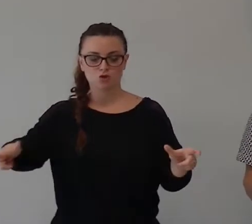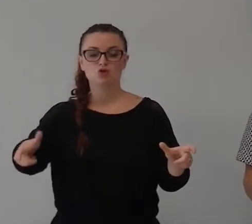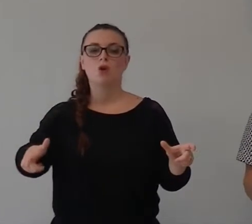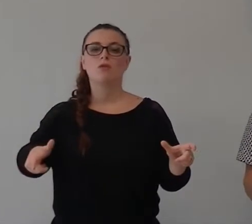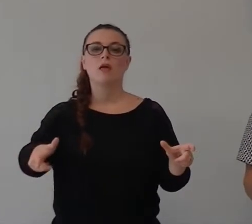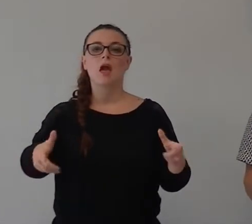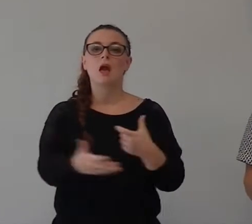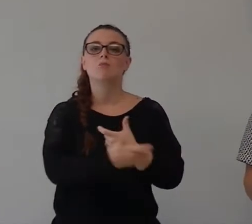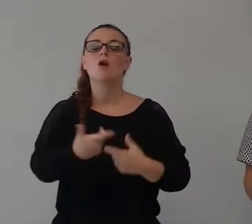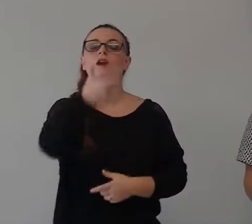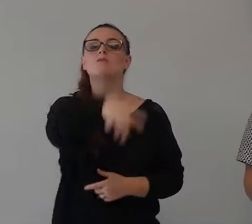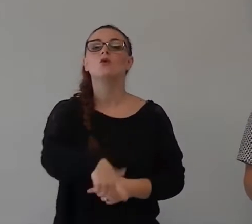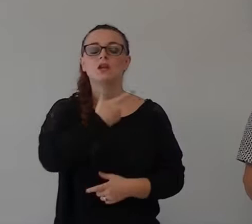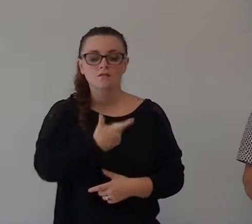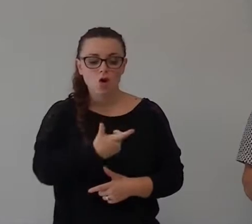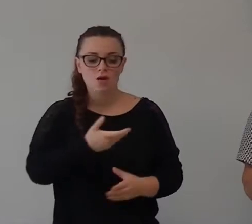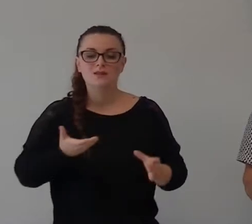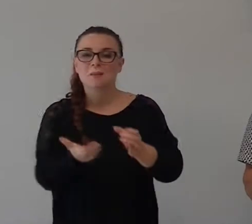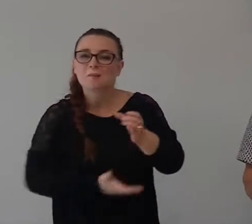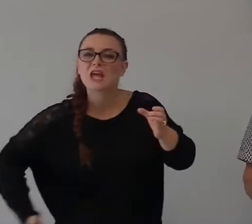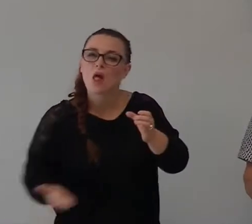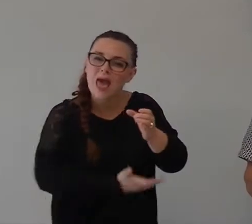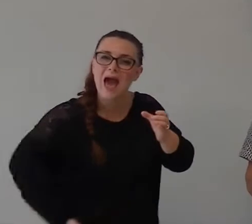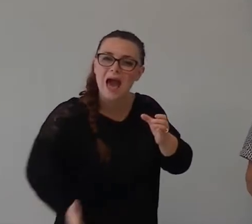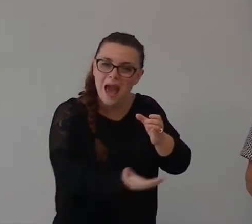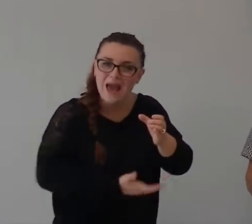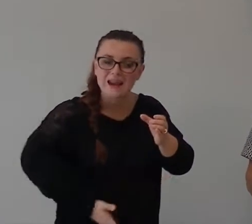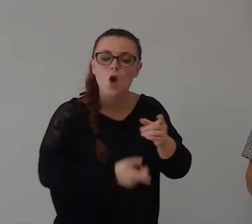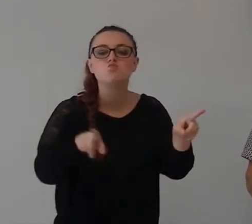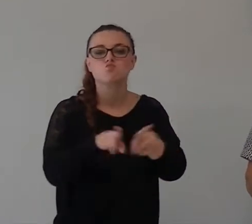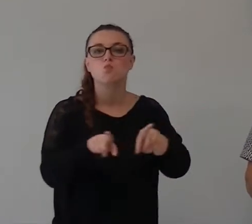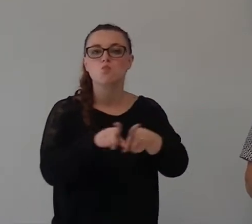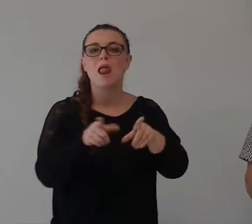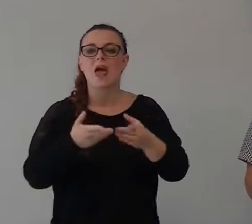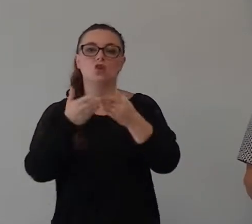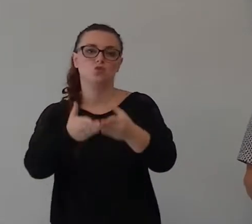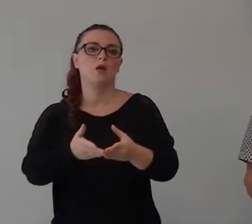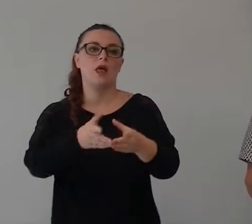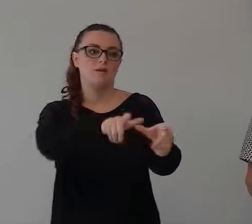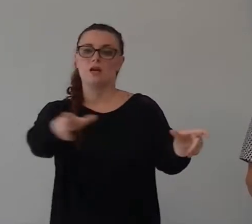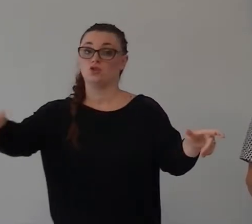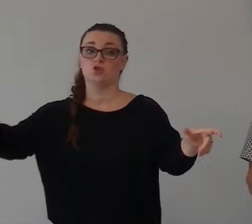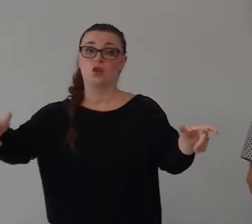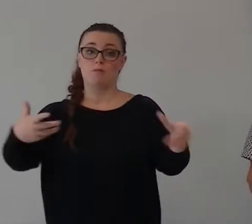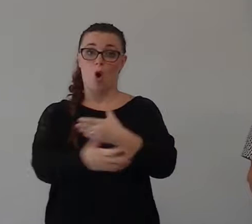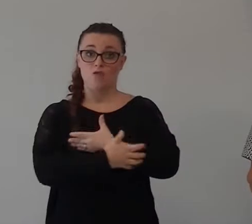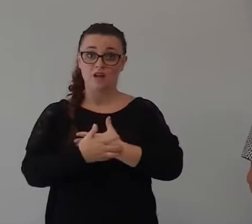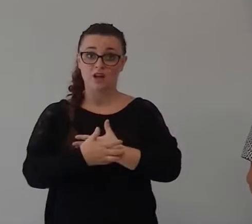quante avrebbero scelto un'altra maniera per vivere? Non so se mi capite.